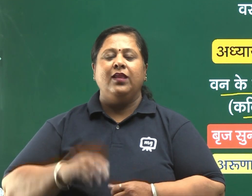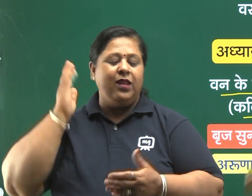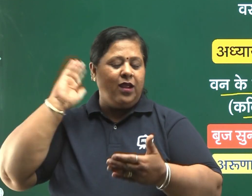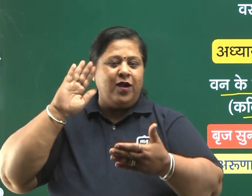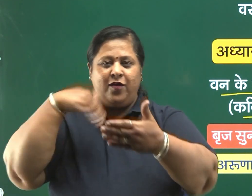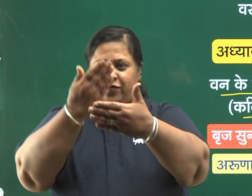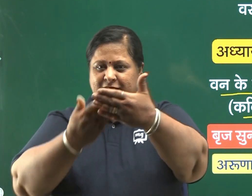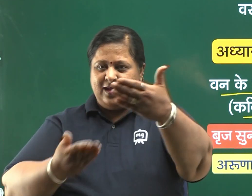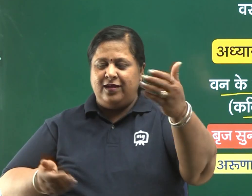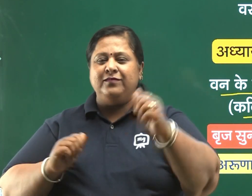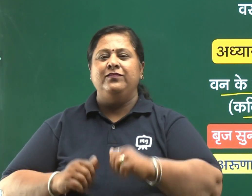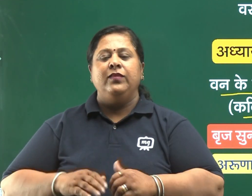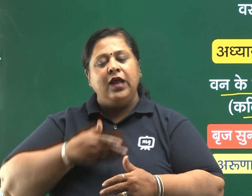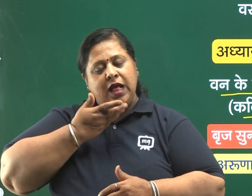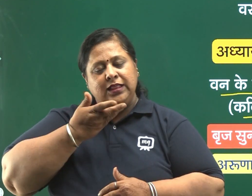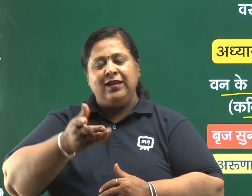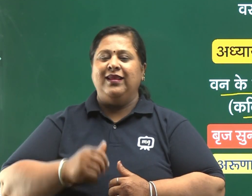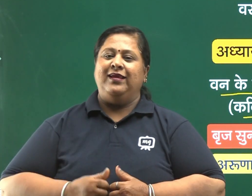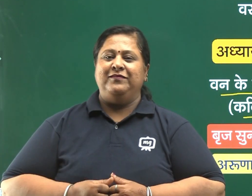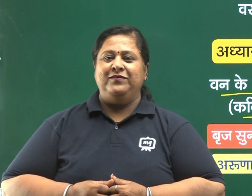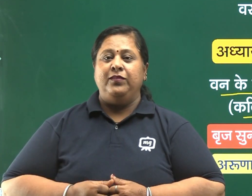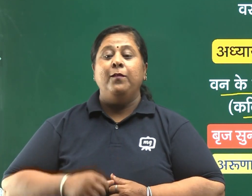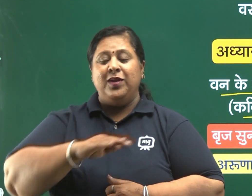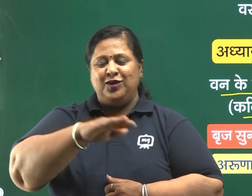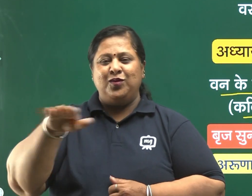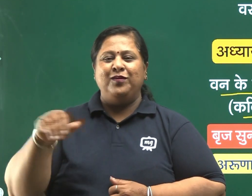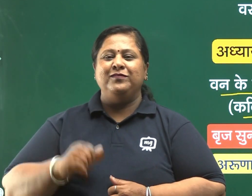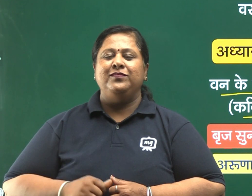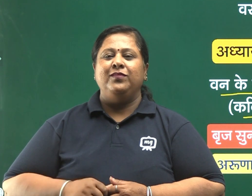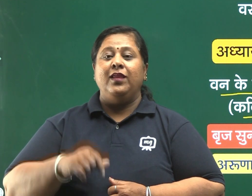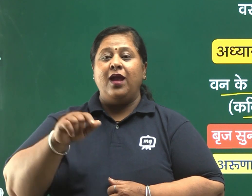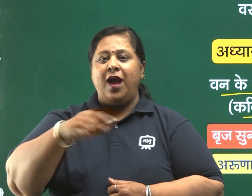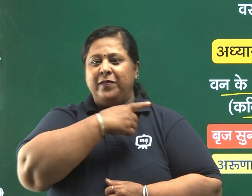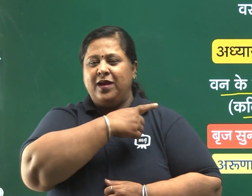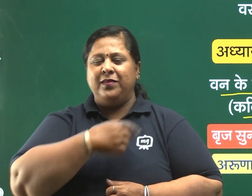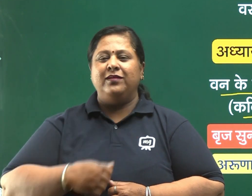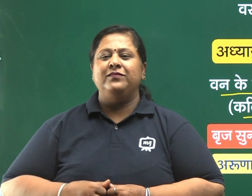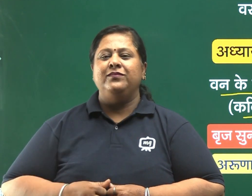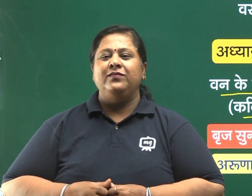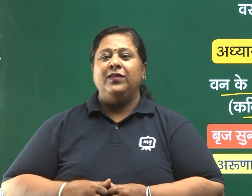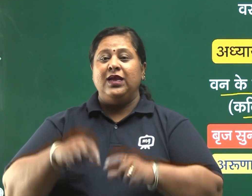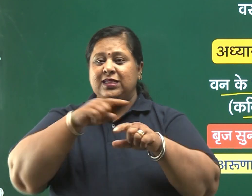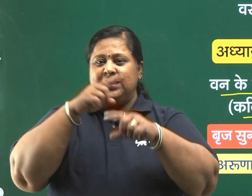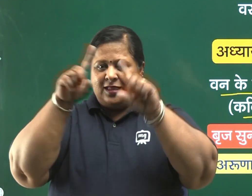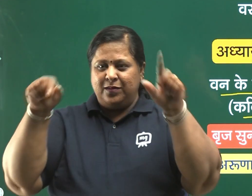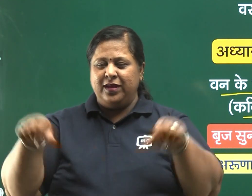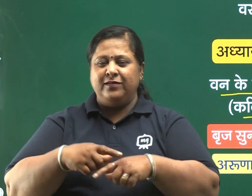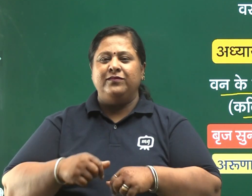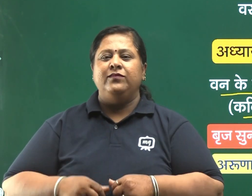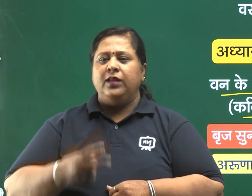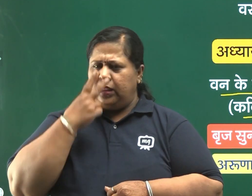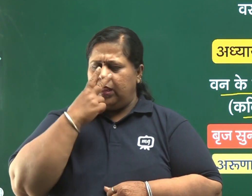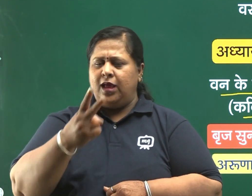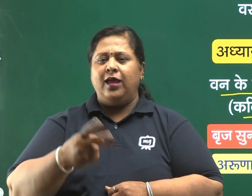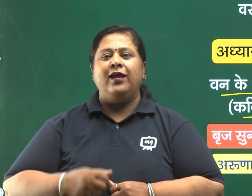कविता का अध्ययन करेंगे। बच्चों, आप यहाँ पर इस चित्र में